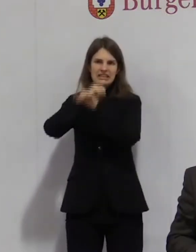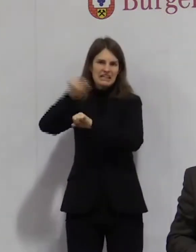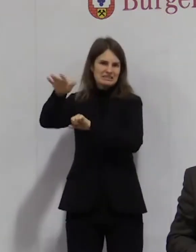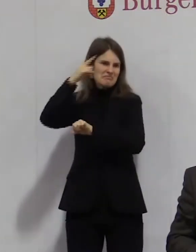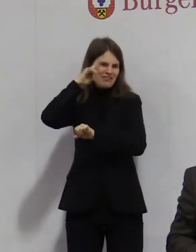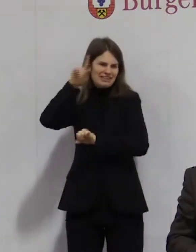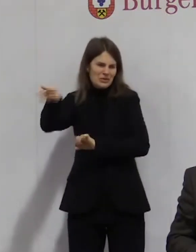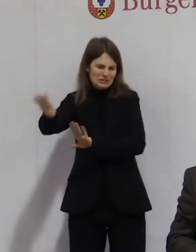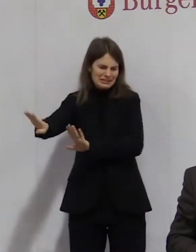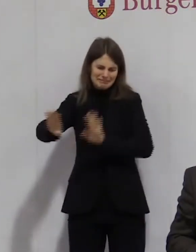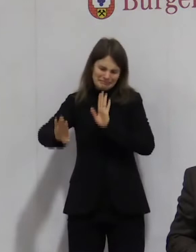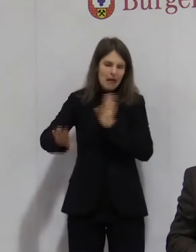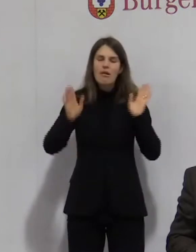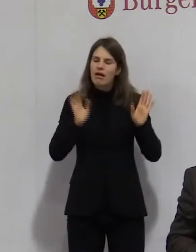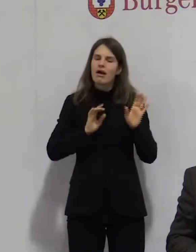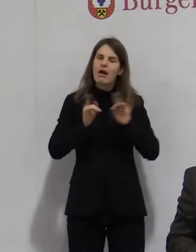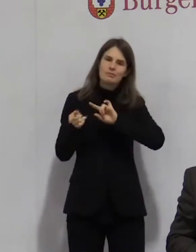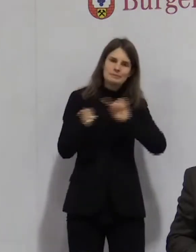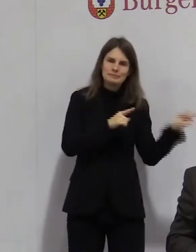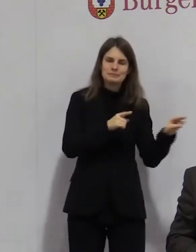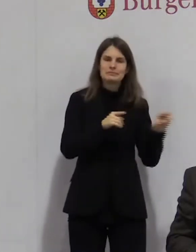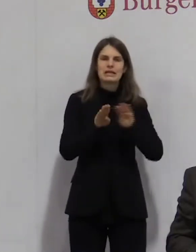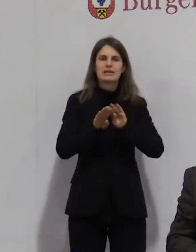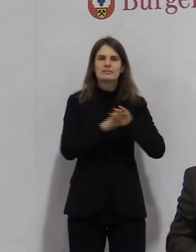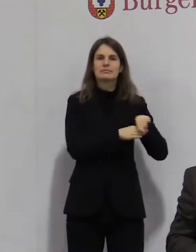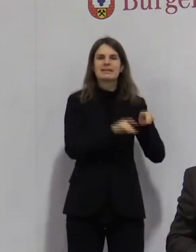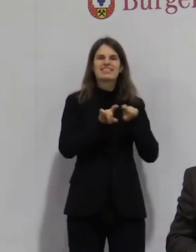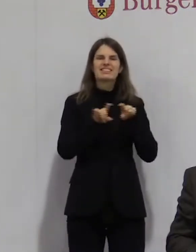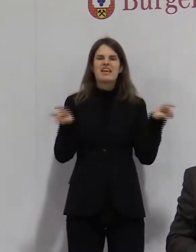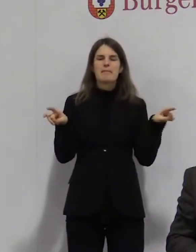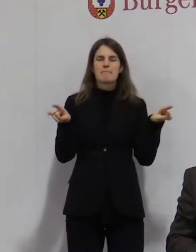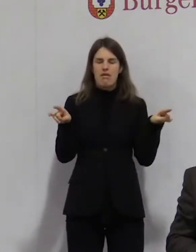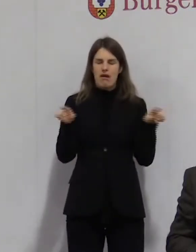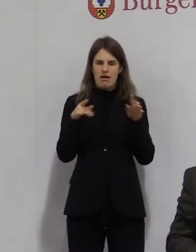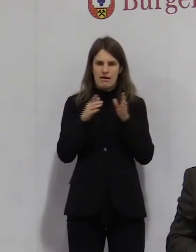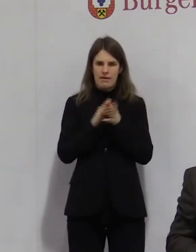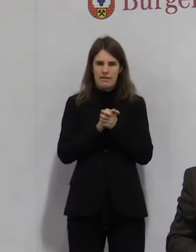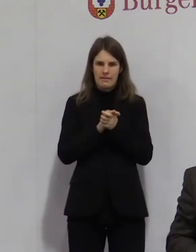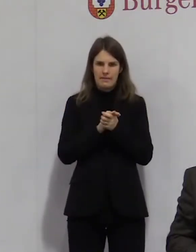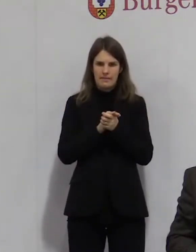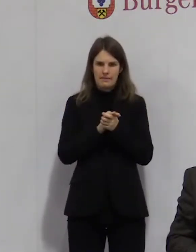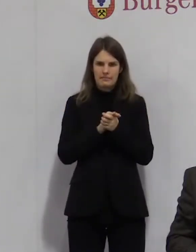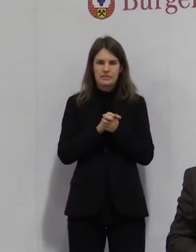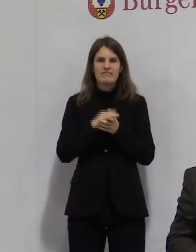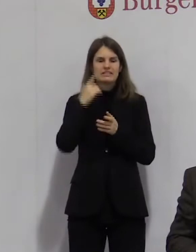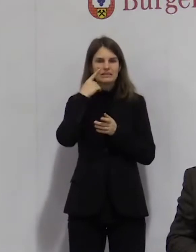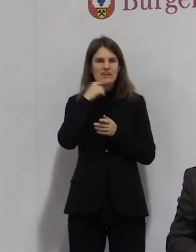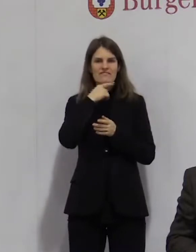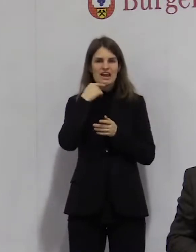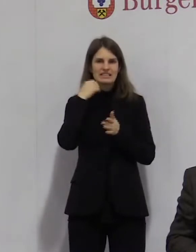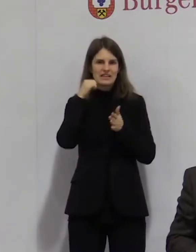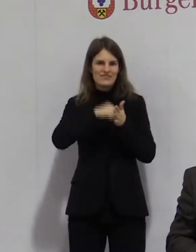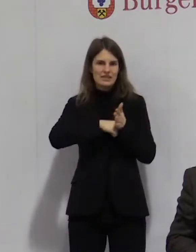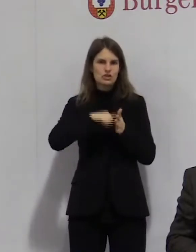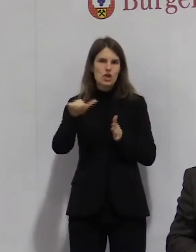Nochmal eine ganz andere Sache, und zwar am Schlachthof in Weißenfels hatten wir ja